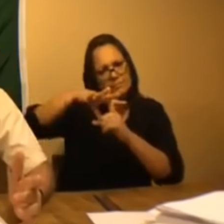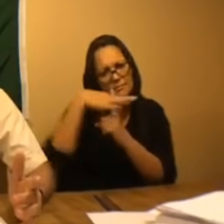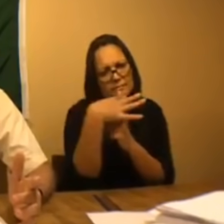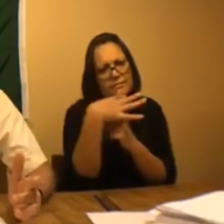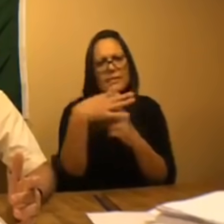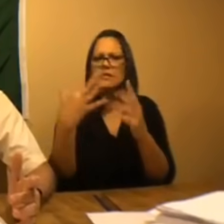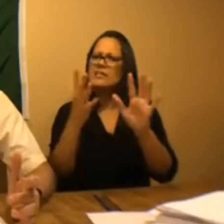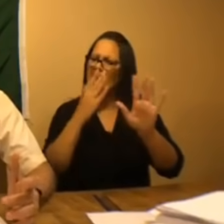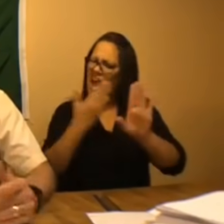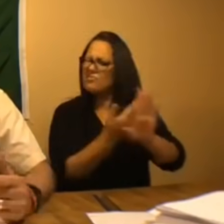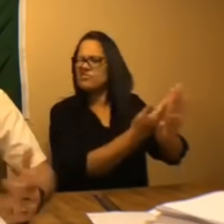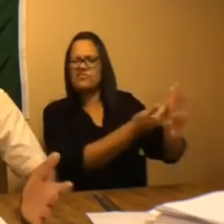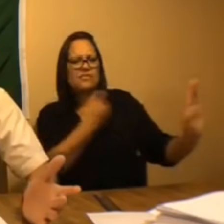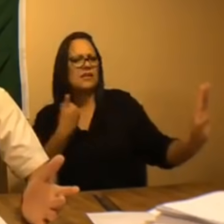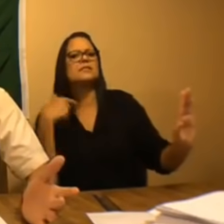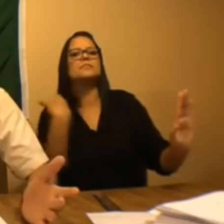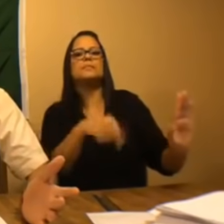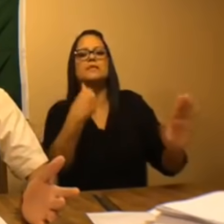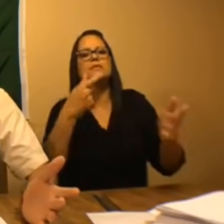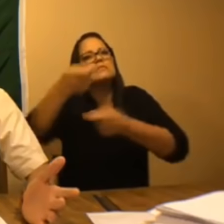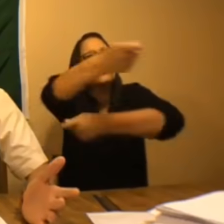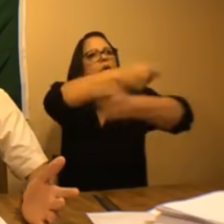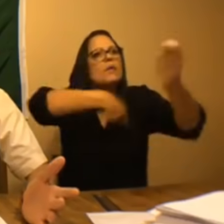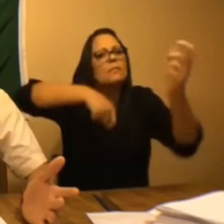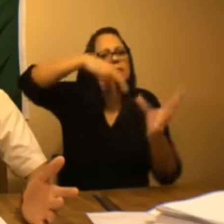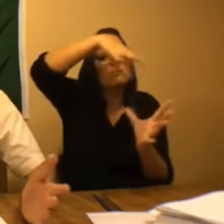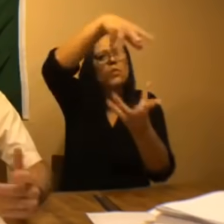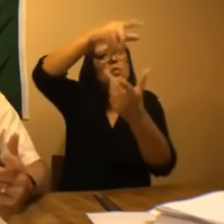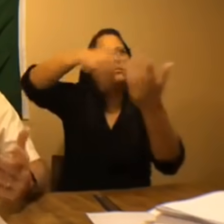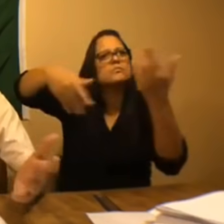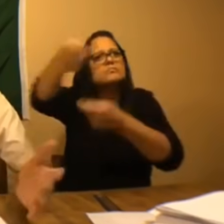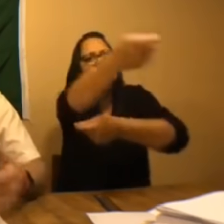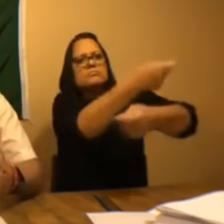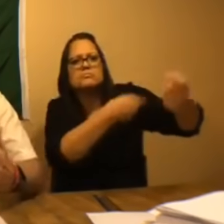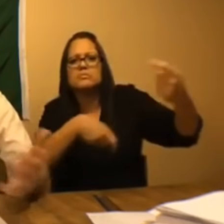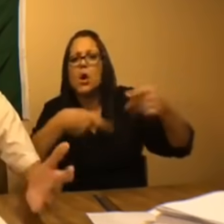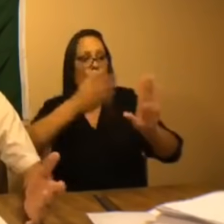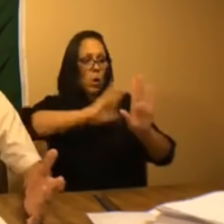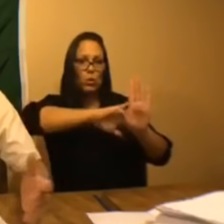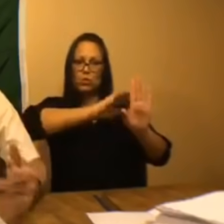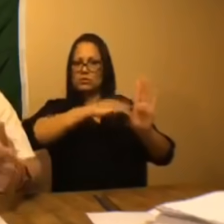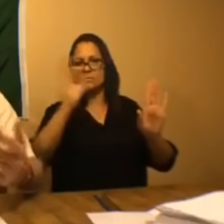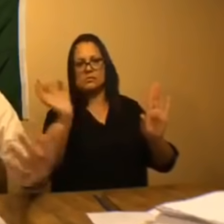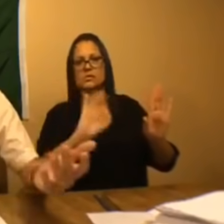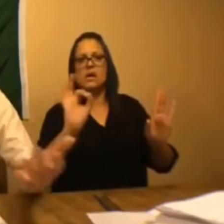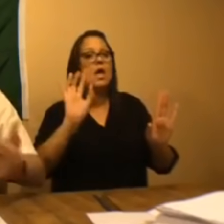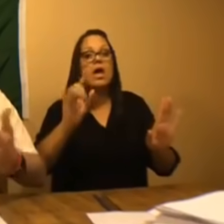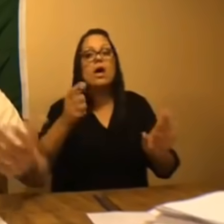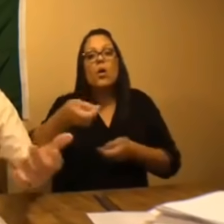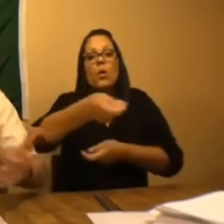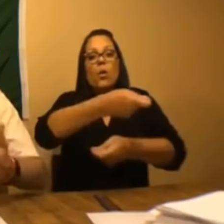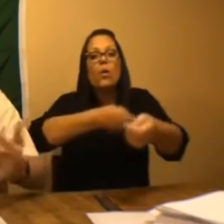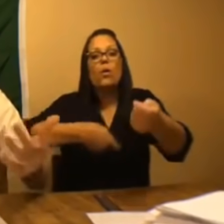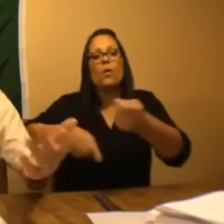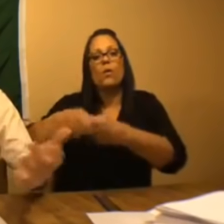entendimento com o mundo todo, fazer comércio com o mundo todo sem um viés ideológico. Deixa bem claro, fazer comércio não é